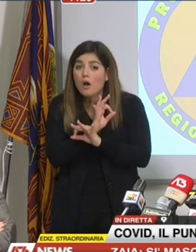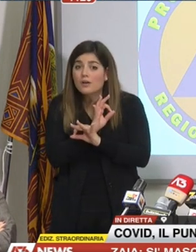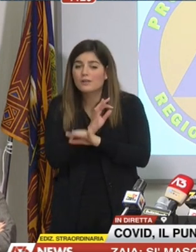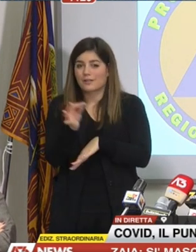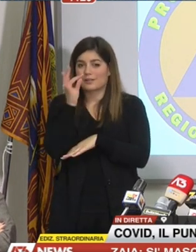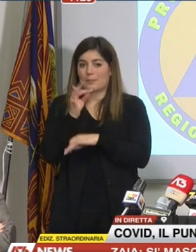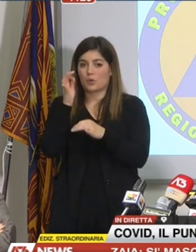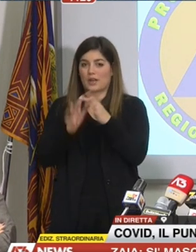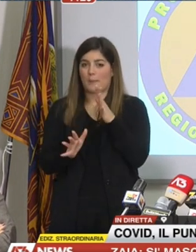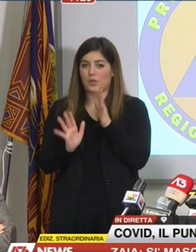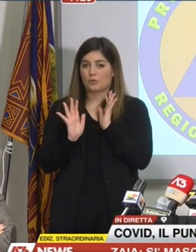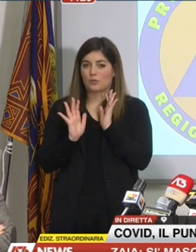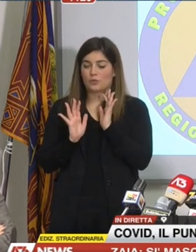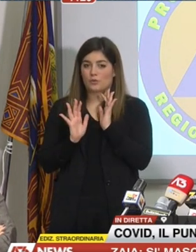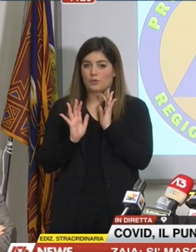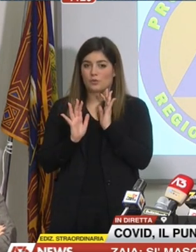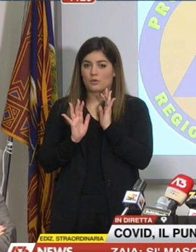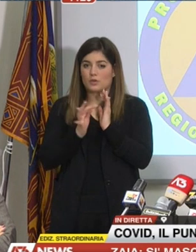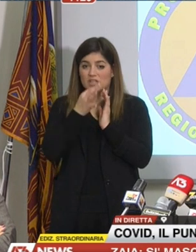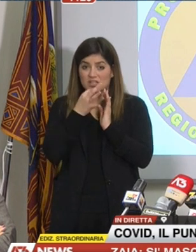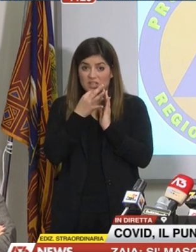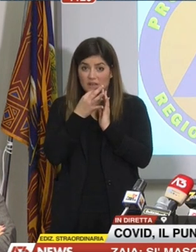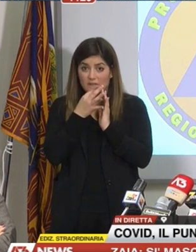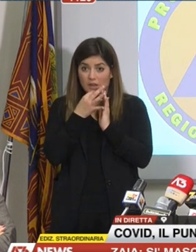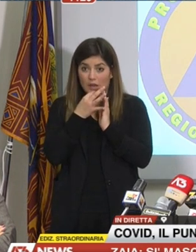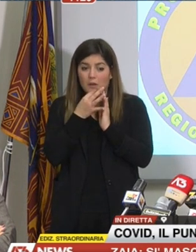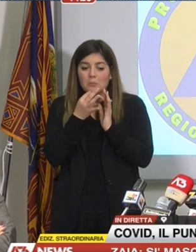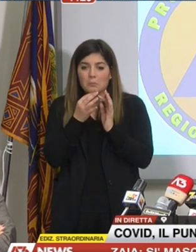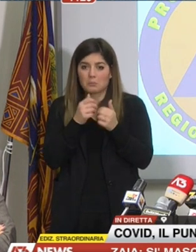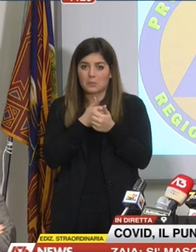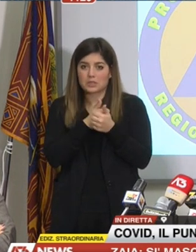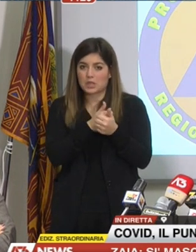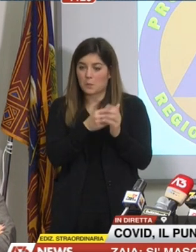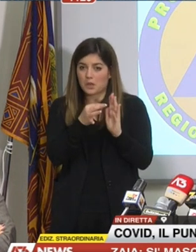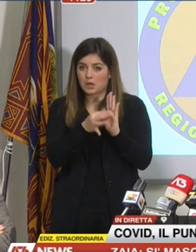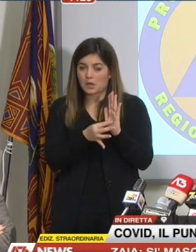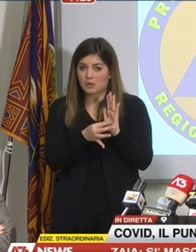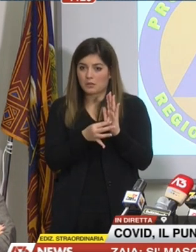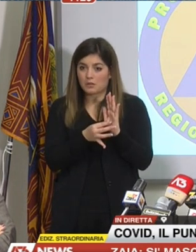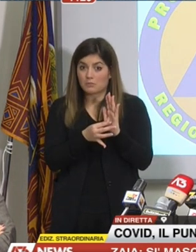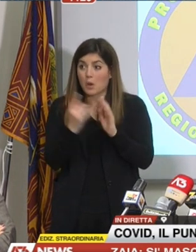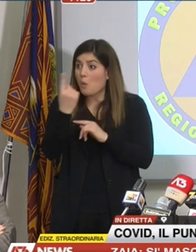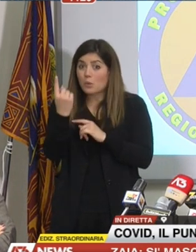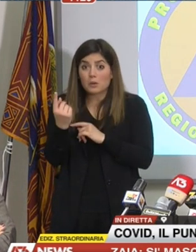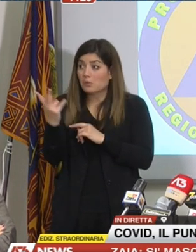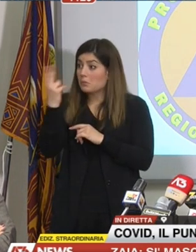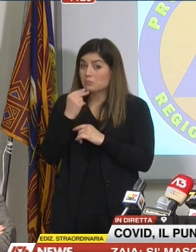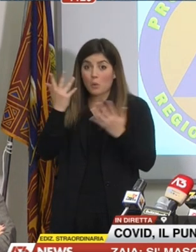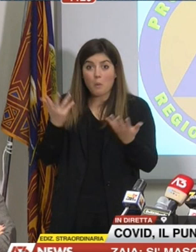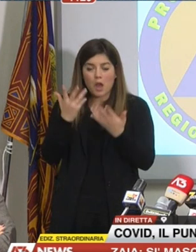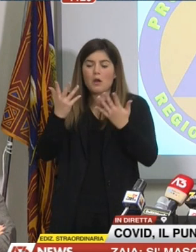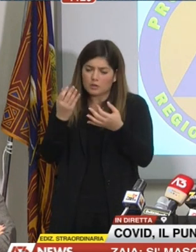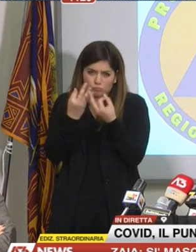Quindi non c'è nulla di improprio. Dopodiché, se qualcuno pone delle altre questioni, è giusto che vengano